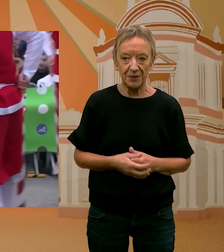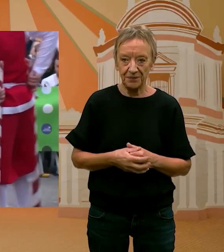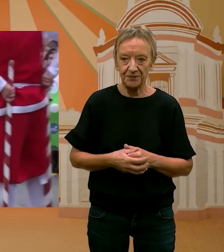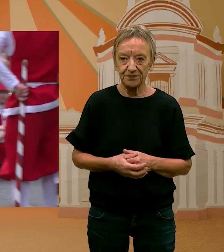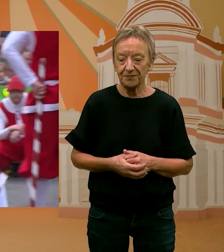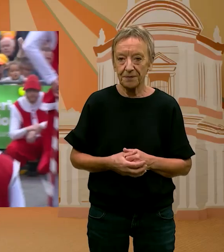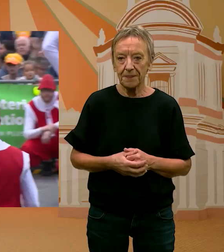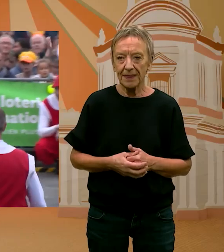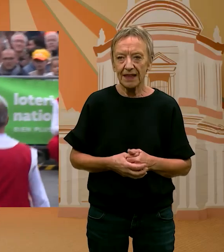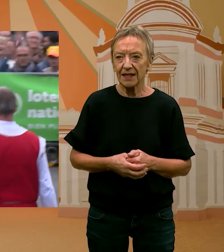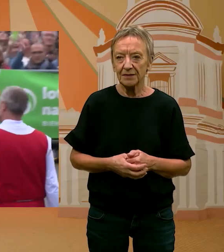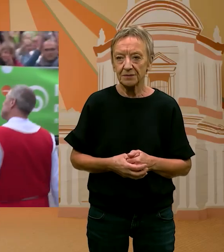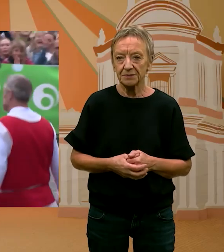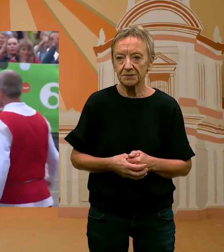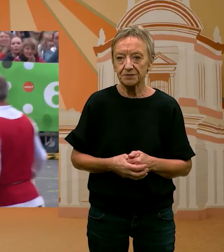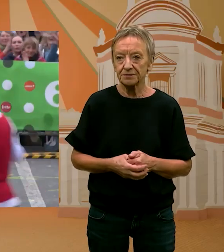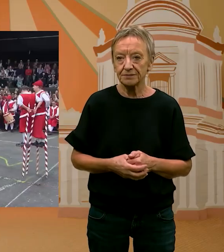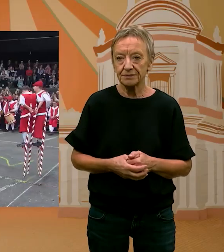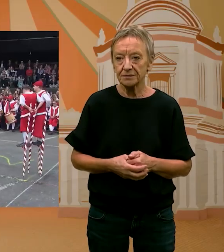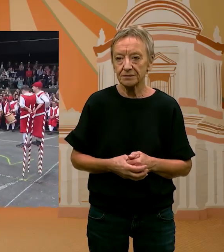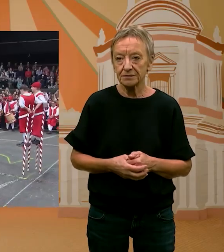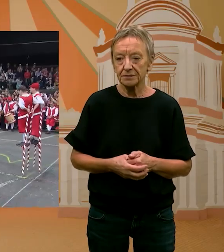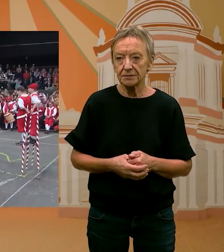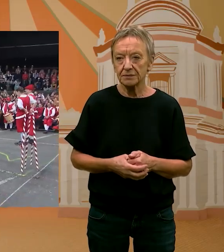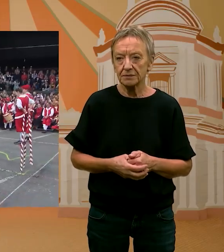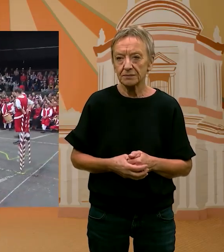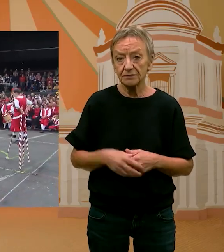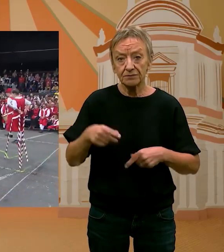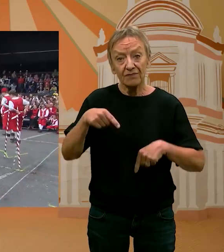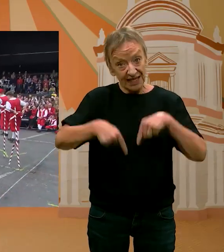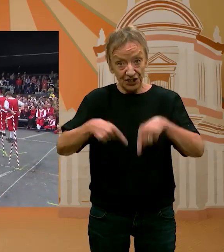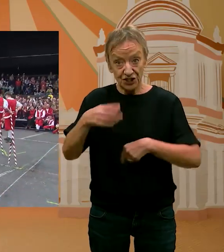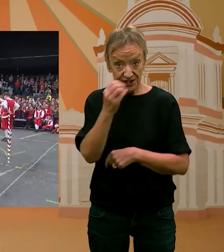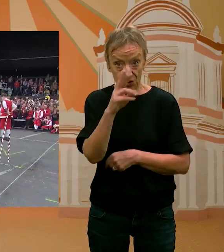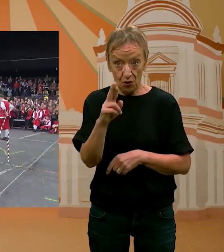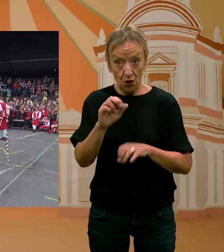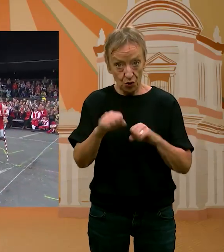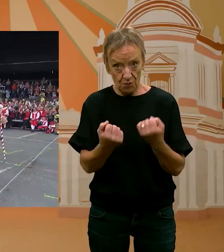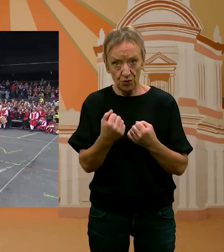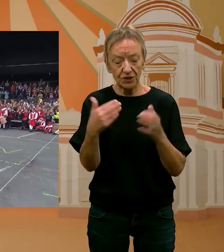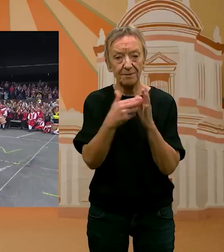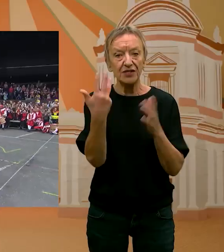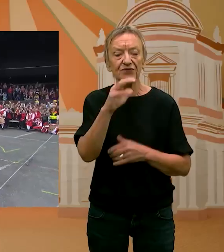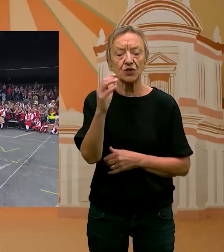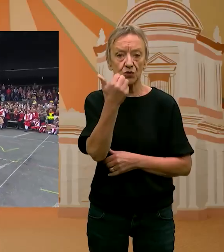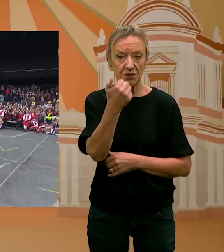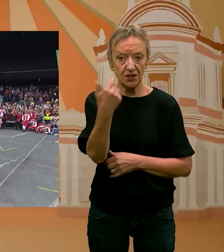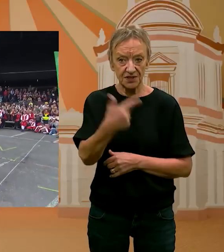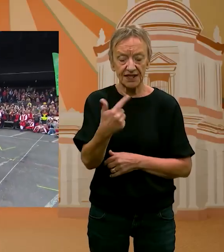de Simon. Voilà. Chasse d'or qui existe depuis 1967. C'est ça. Sur la place Saint-Aubin. Oui, sur la place Saint-Aubin, dans le